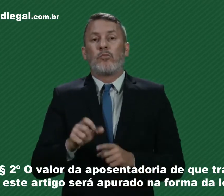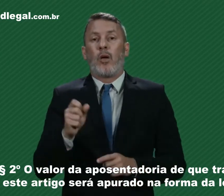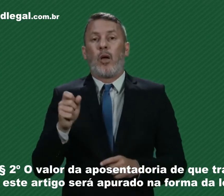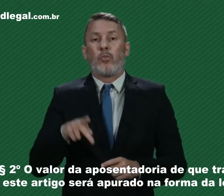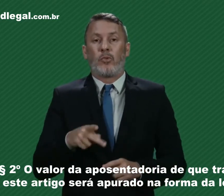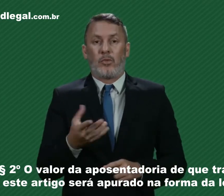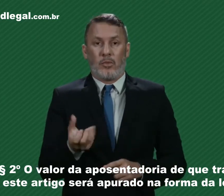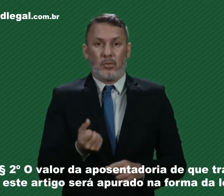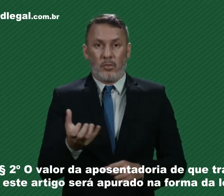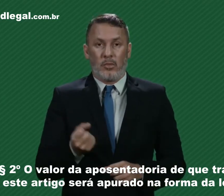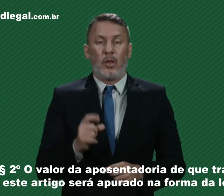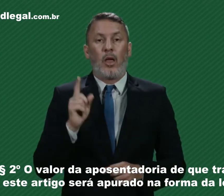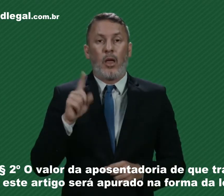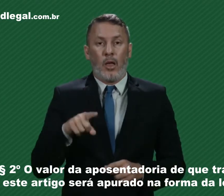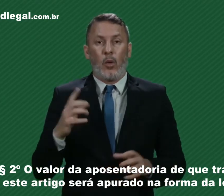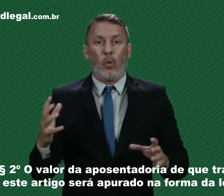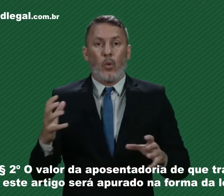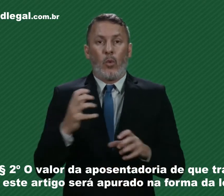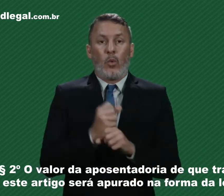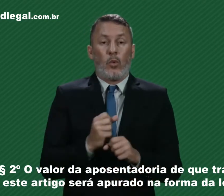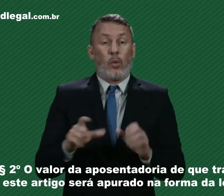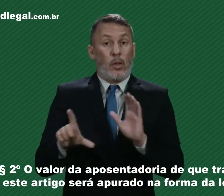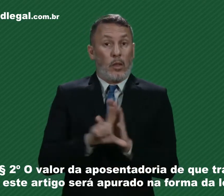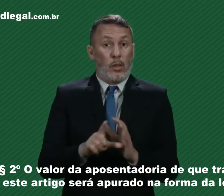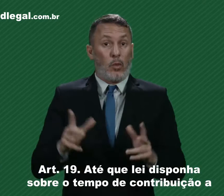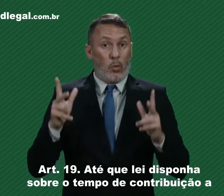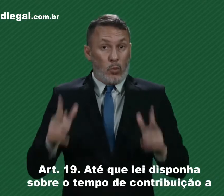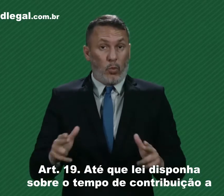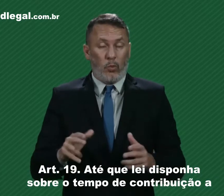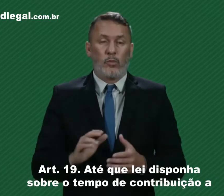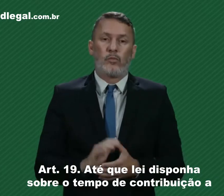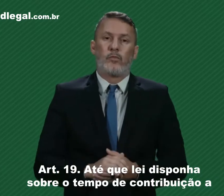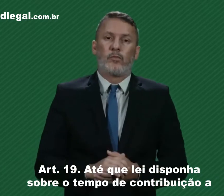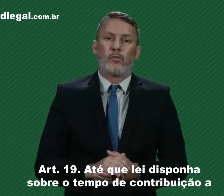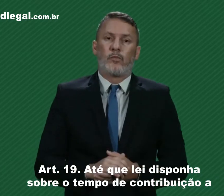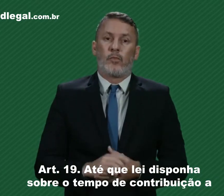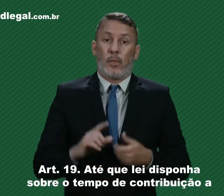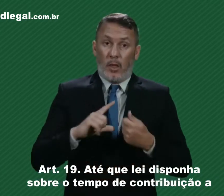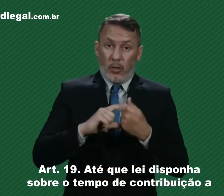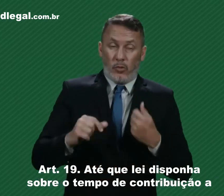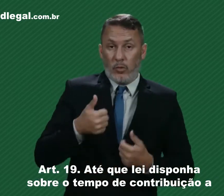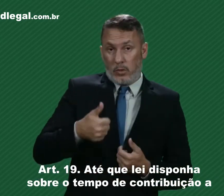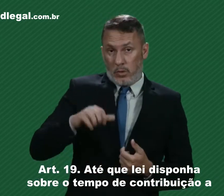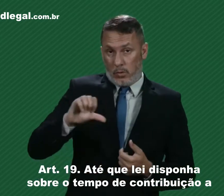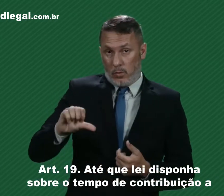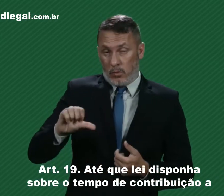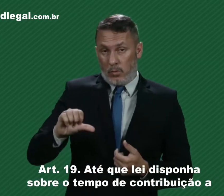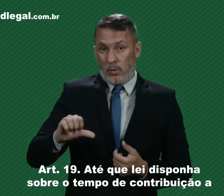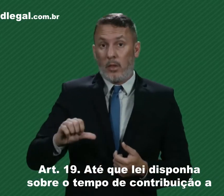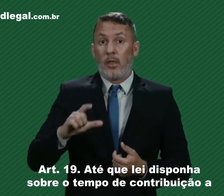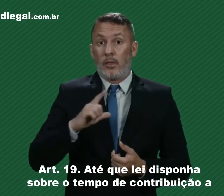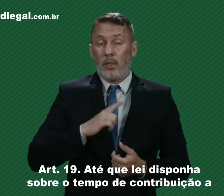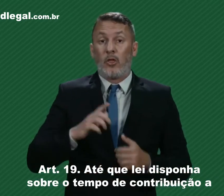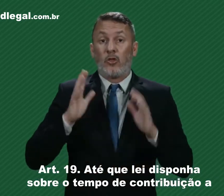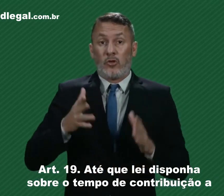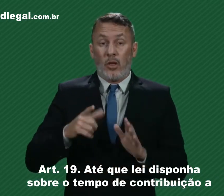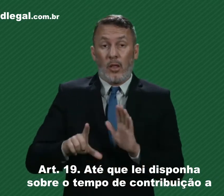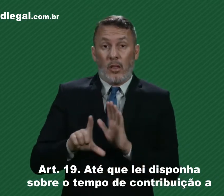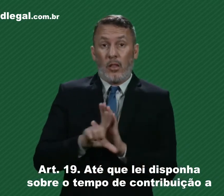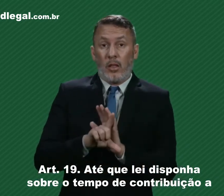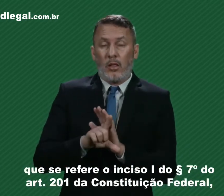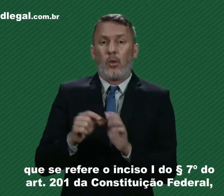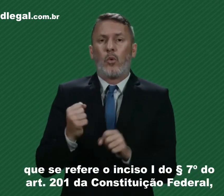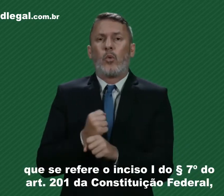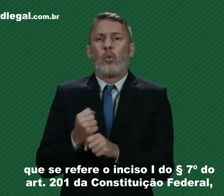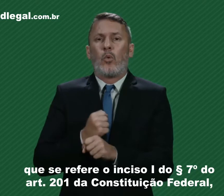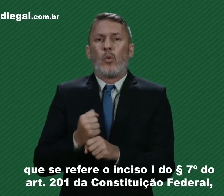trata este artigo será apurado na forma da lei. Artigo 19. Até que lei disponha sobre o tempo de